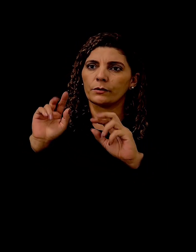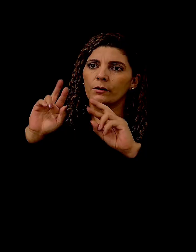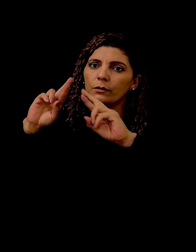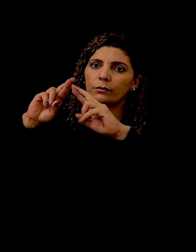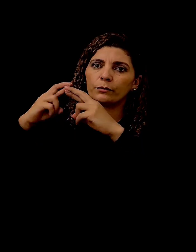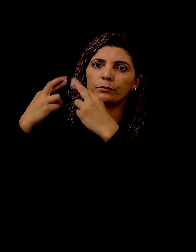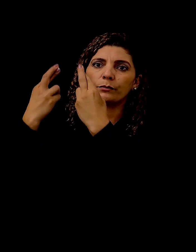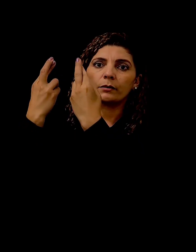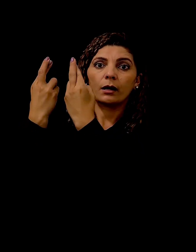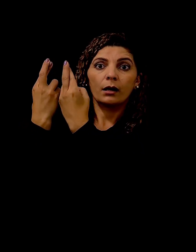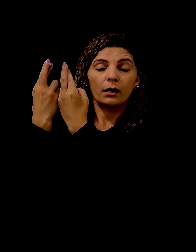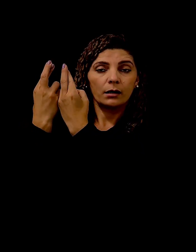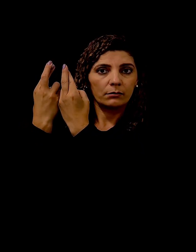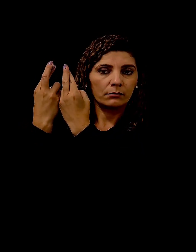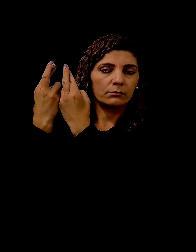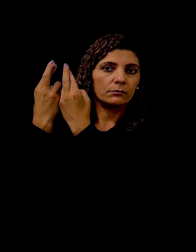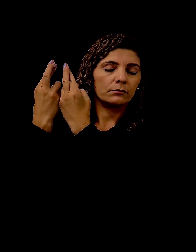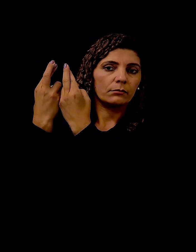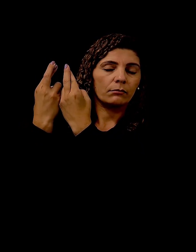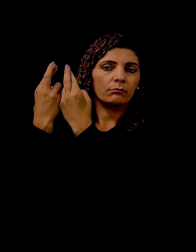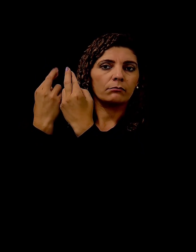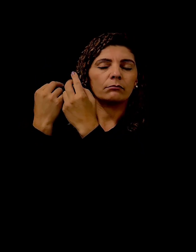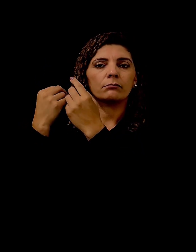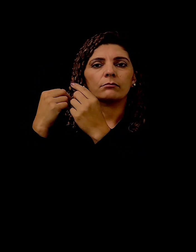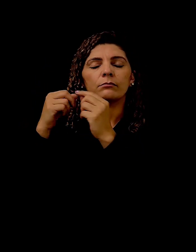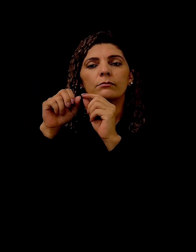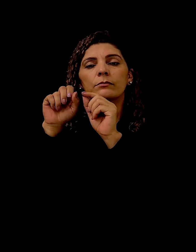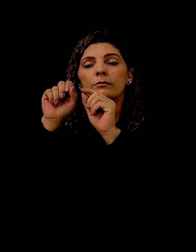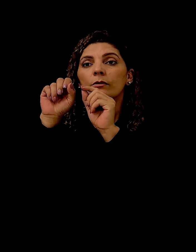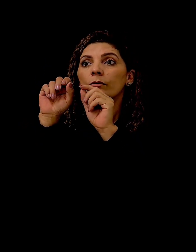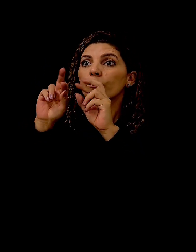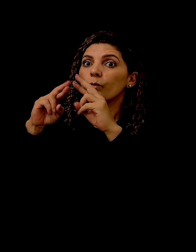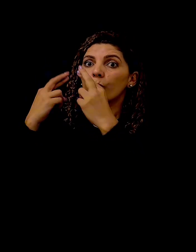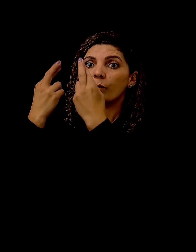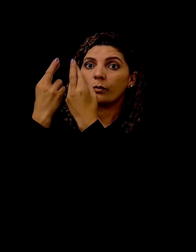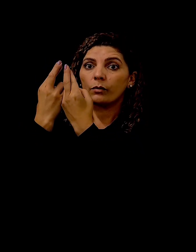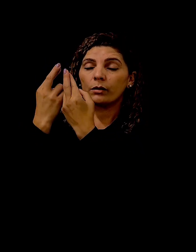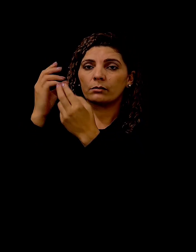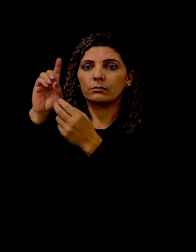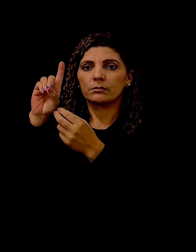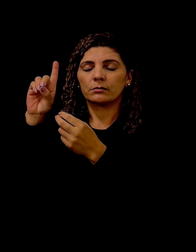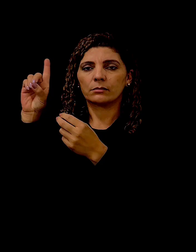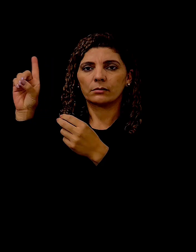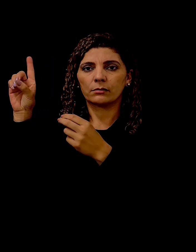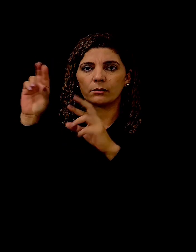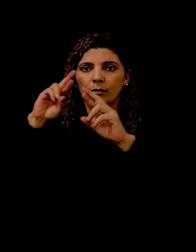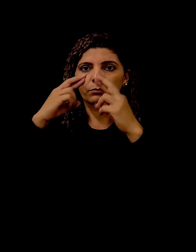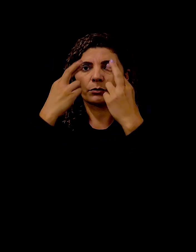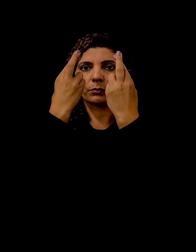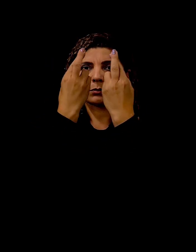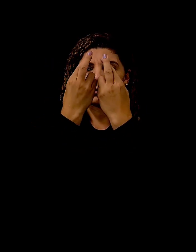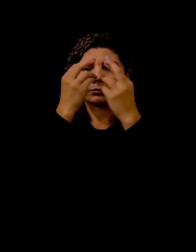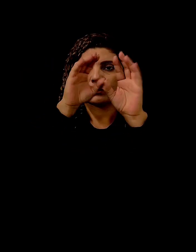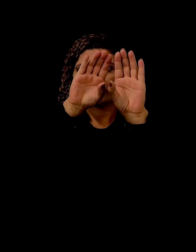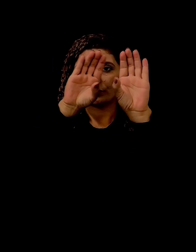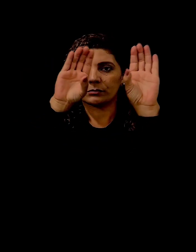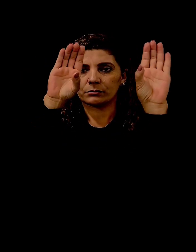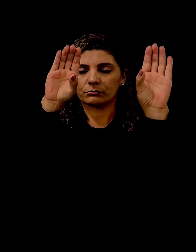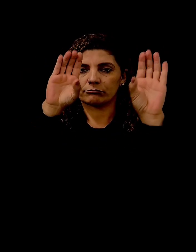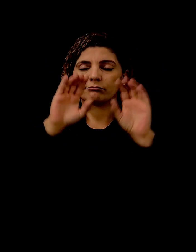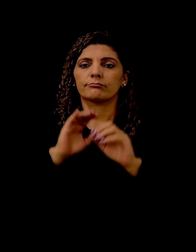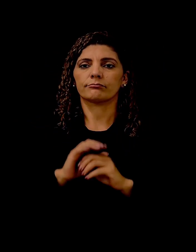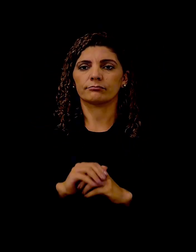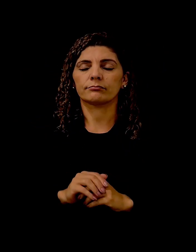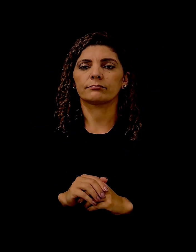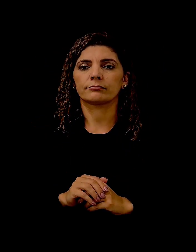de Deus e o reino dos céus. Nós vamos tratar do assunto do reino dos